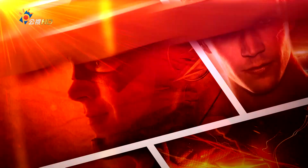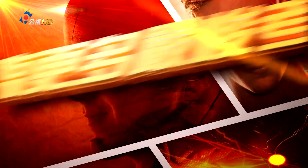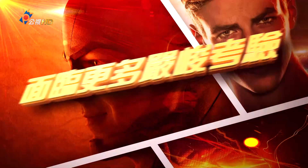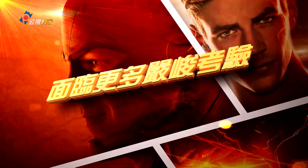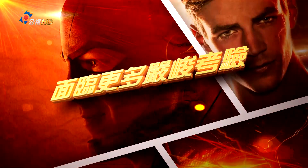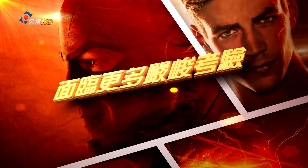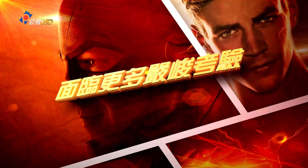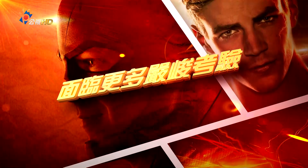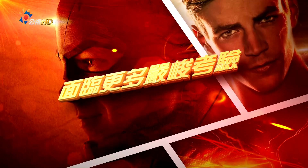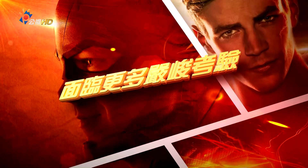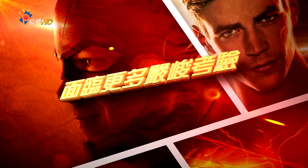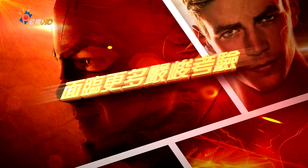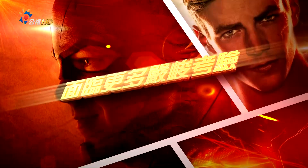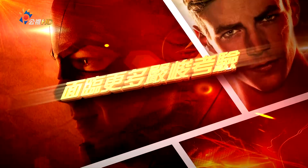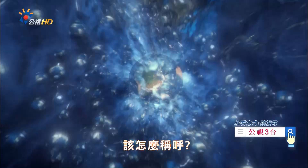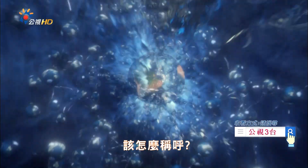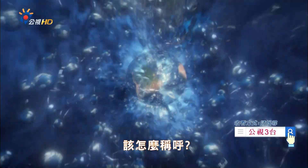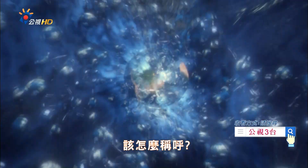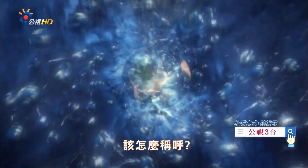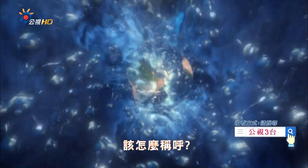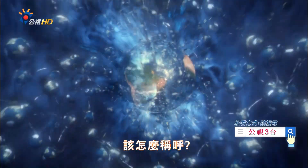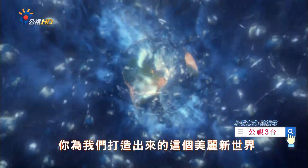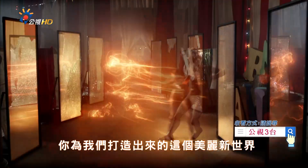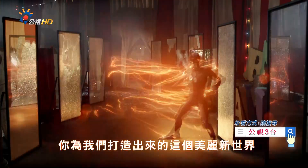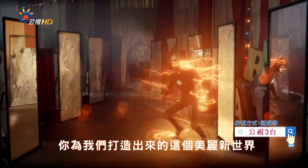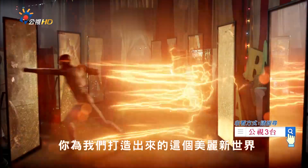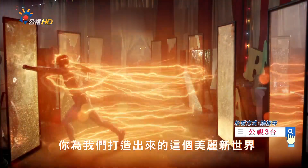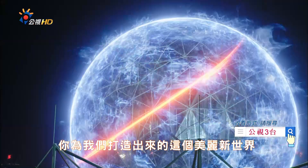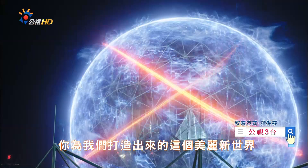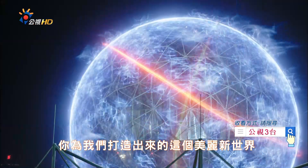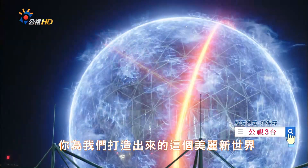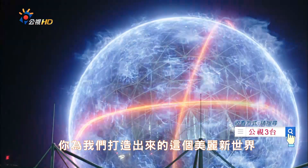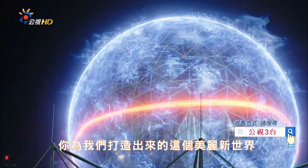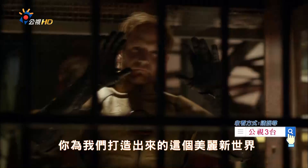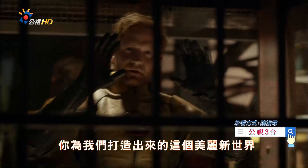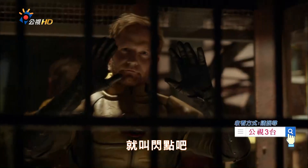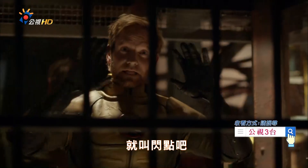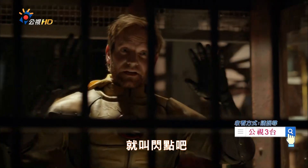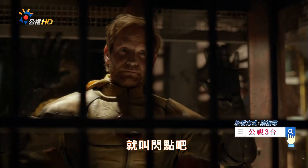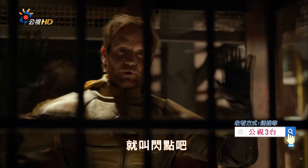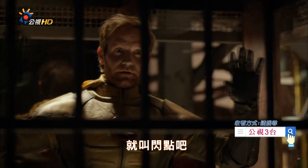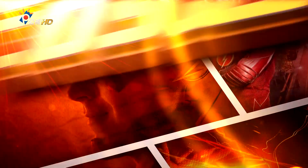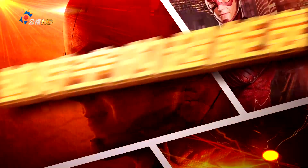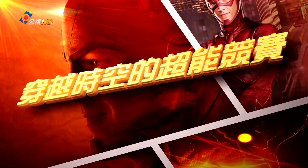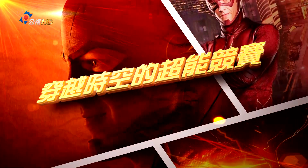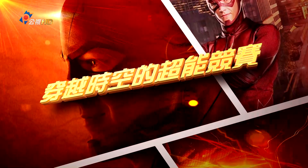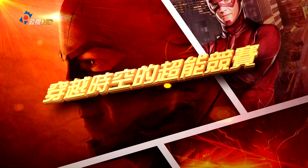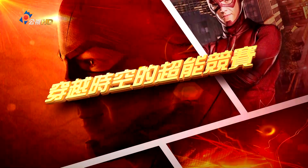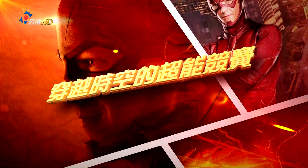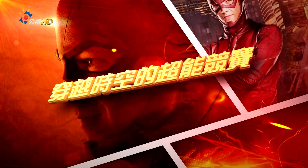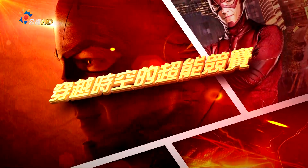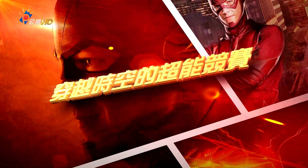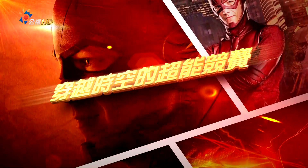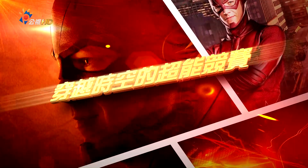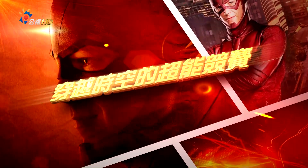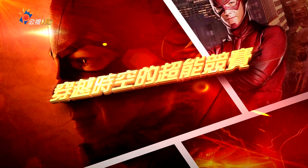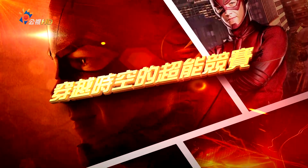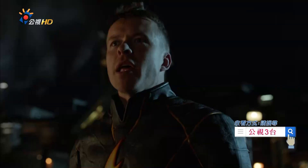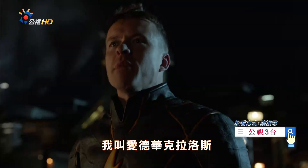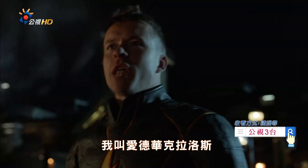面临更多严峻考验。 What should we call this brave new world? Flashpoint。 穿越时空的超能竞赛。 My name